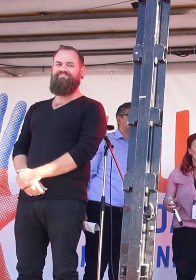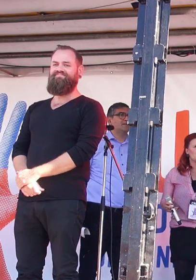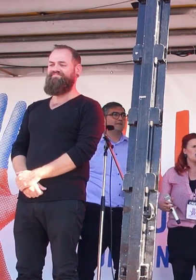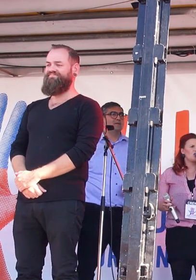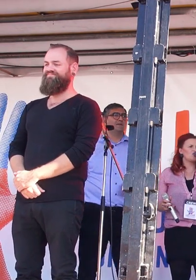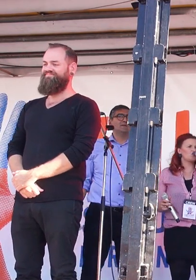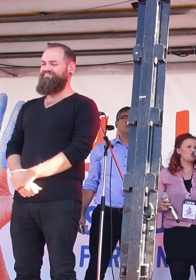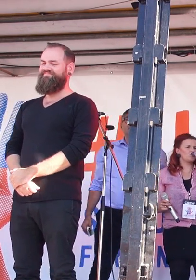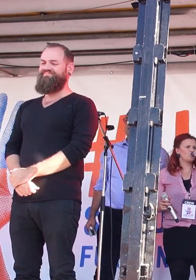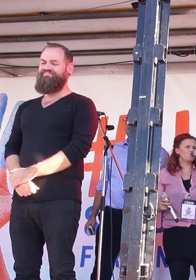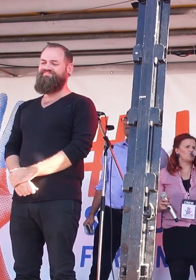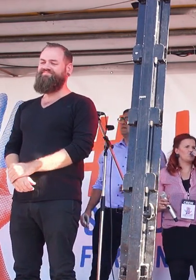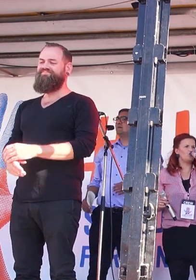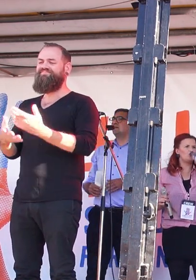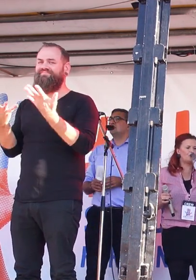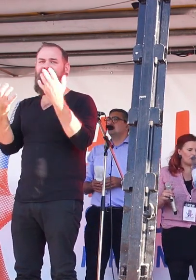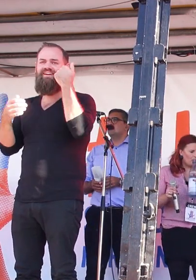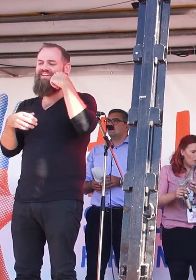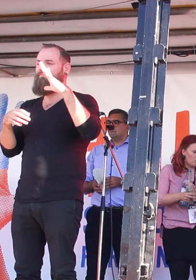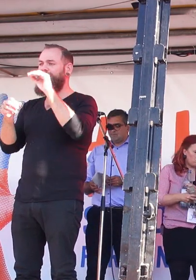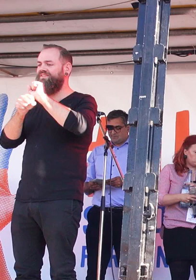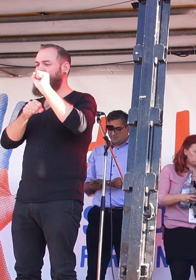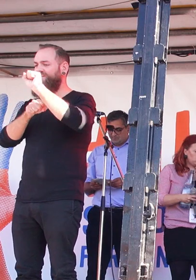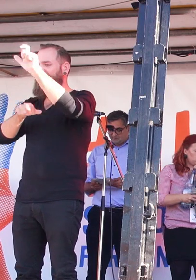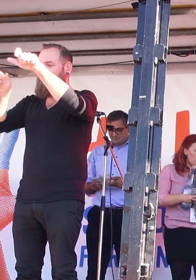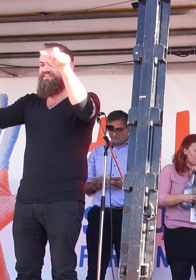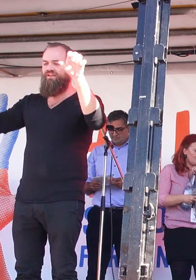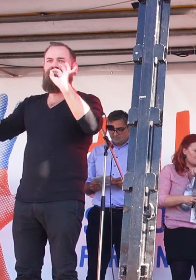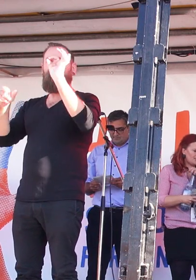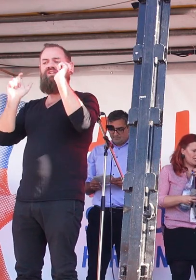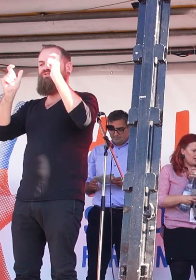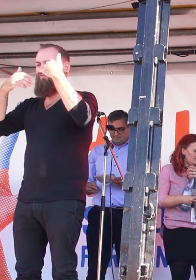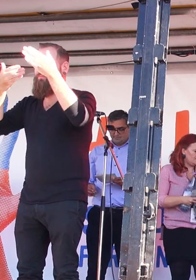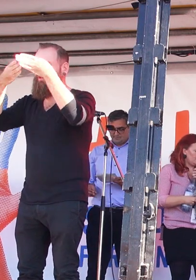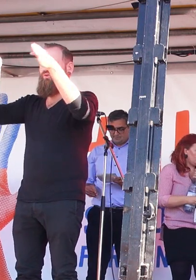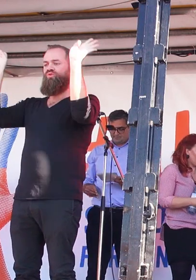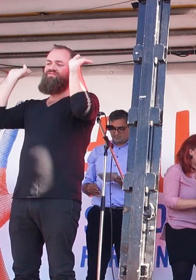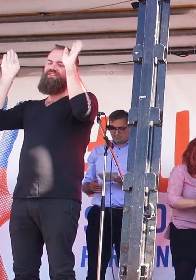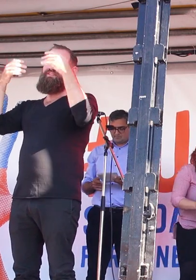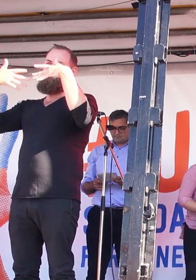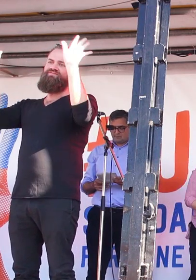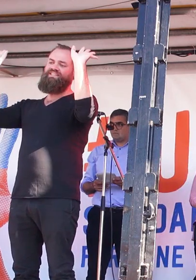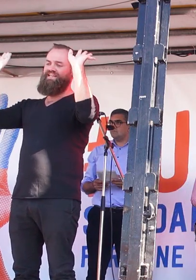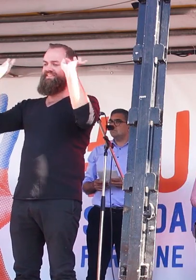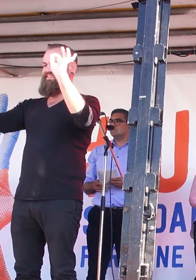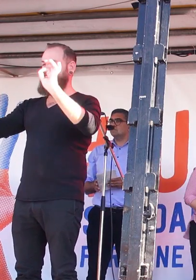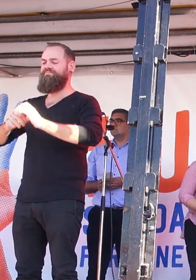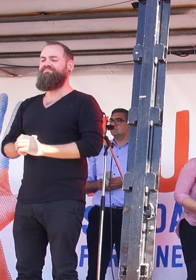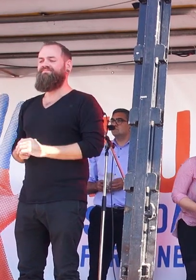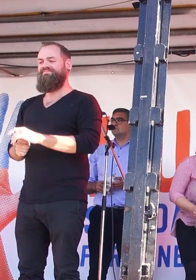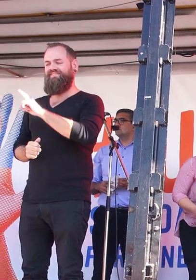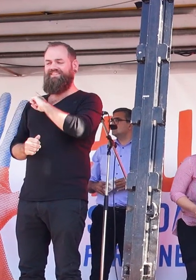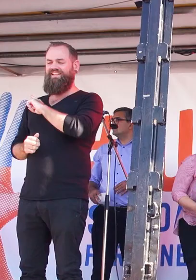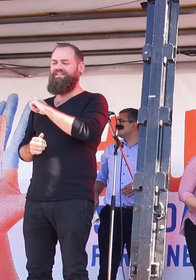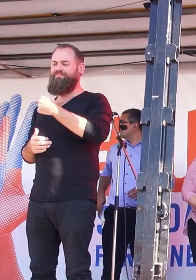Liebe Mitstreiterinnen und Mitstreiter für eine offene und freie Gesellschaft. Ich bin heute bei euch, um mit euch für eine